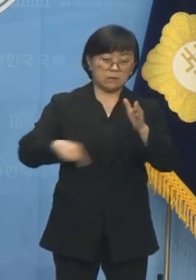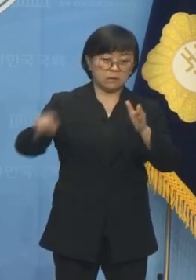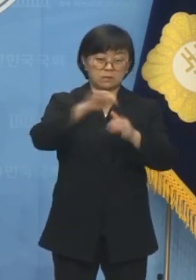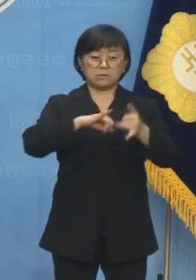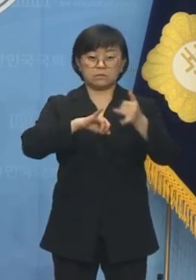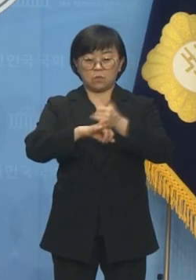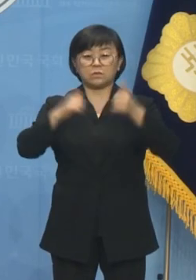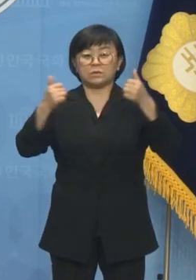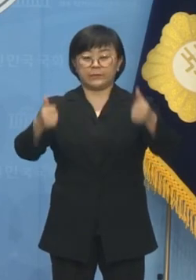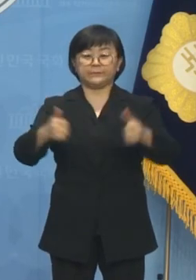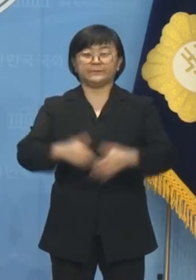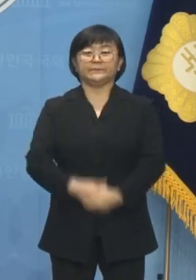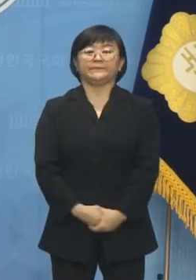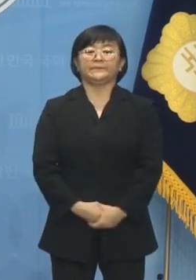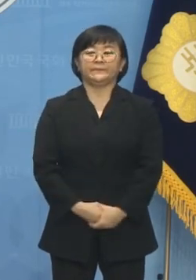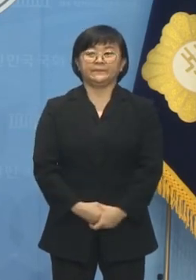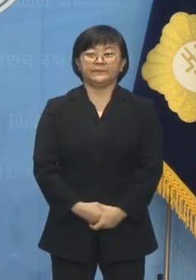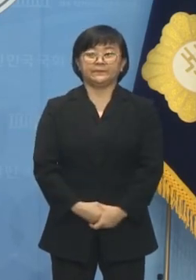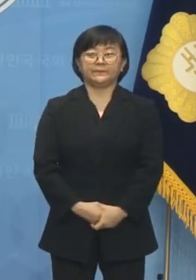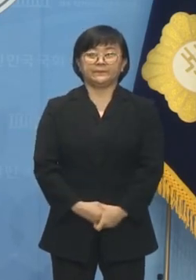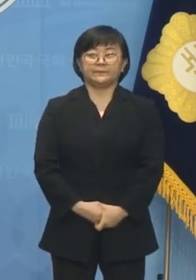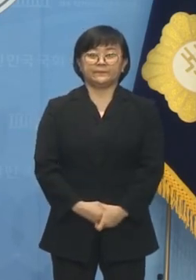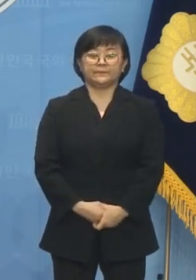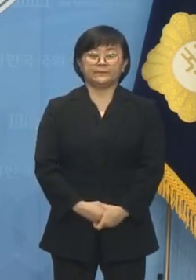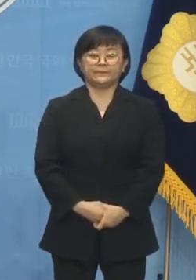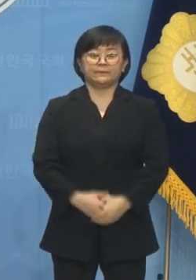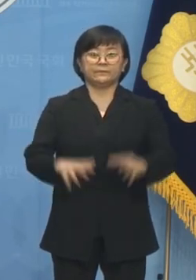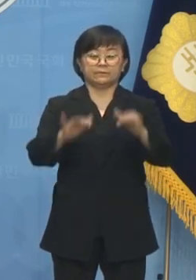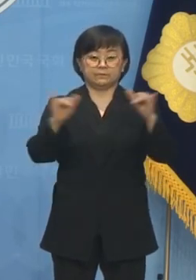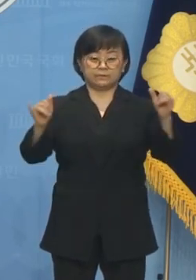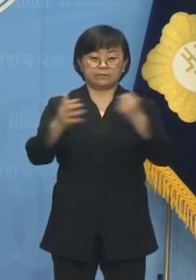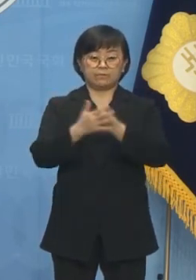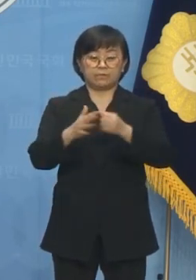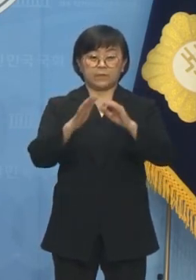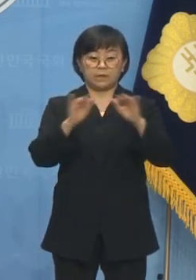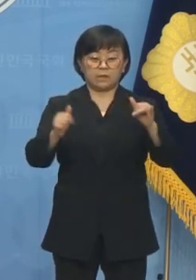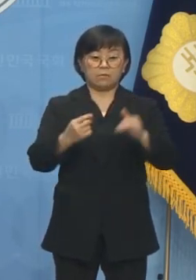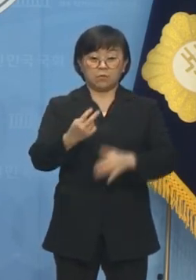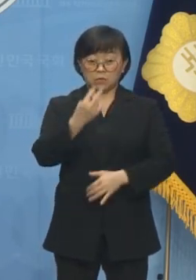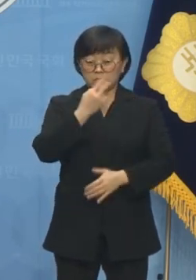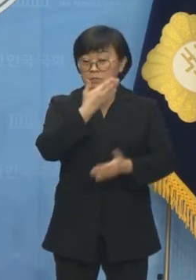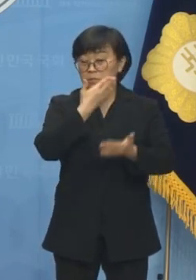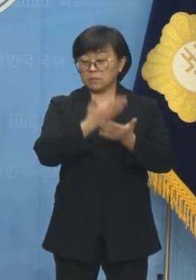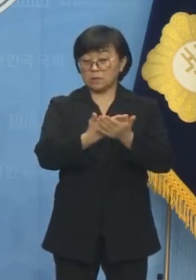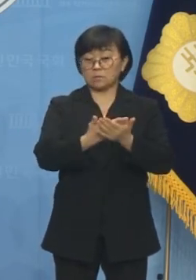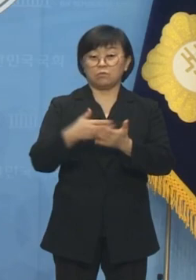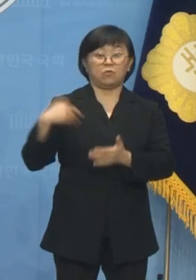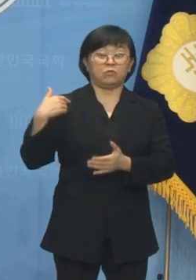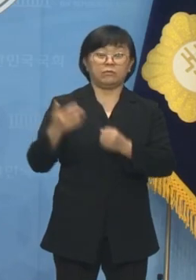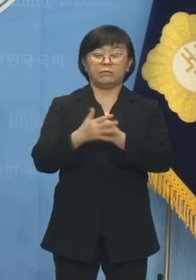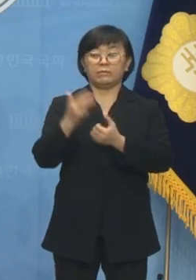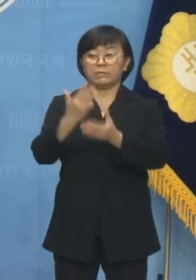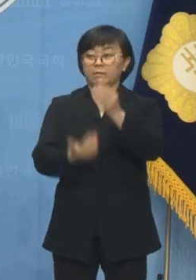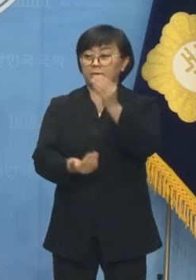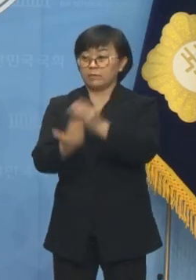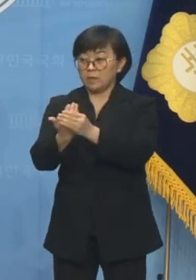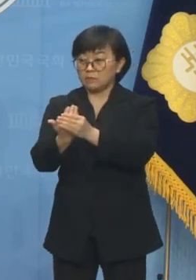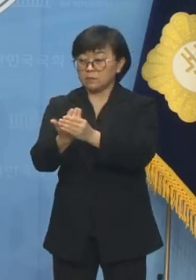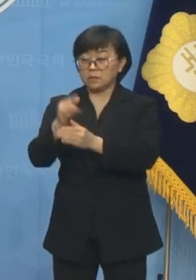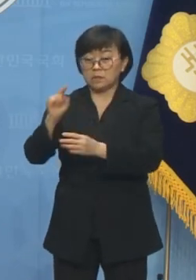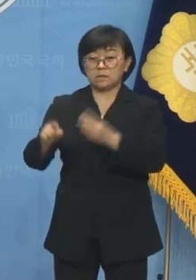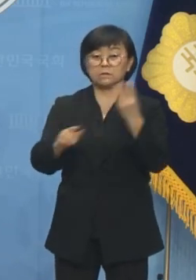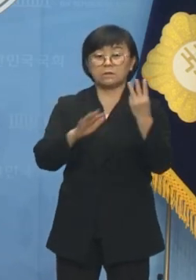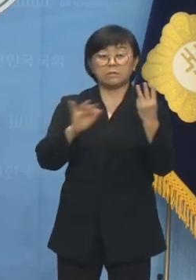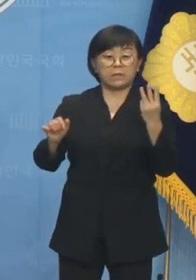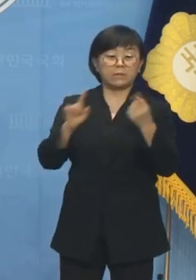반드시 심판하겠습니다 국민께서 사람 목숨 귀한 줄 모르는 이태원 참사 폐륜